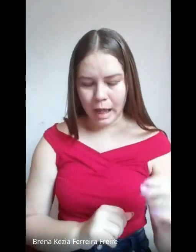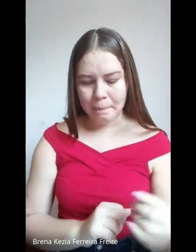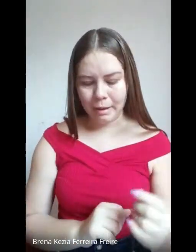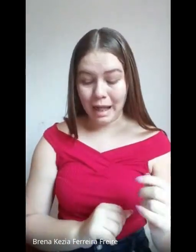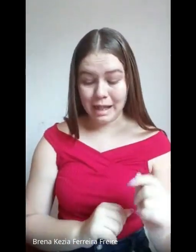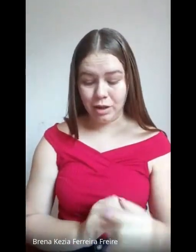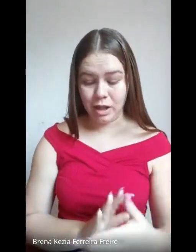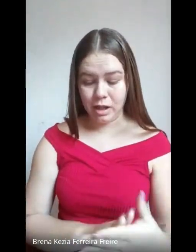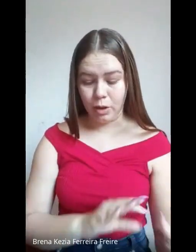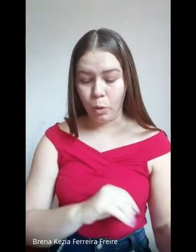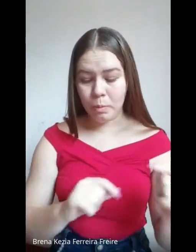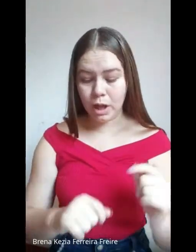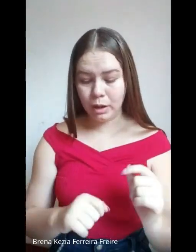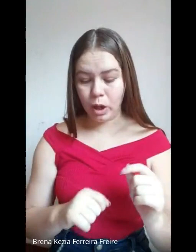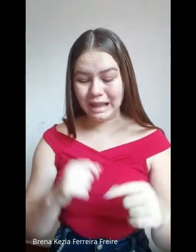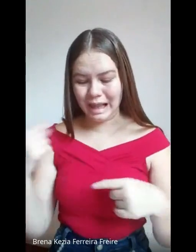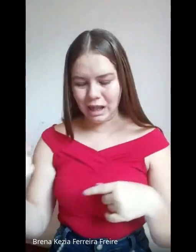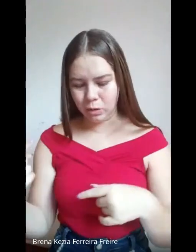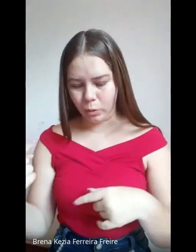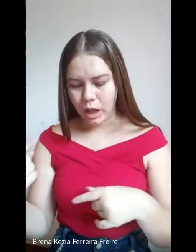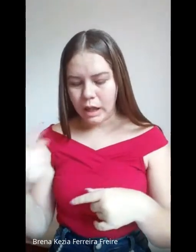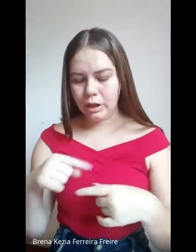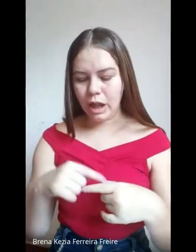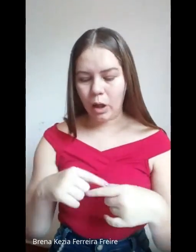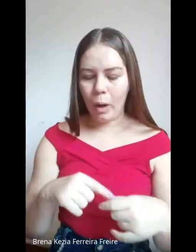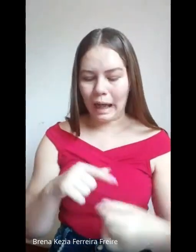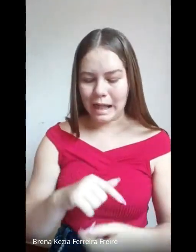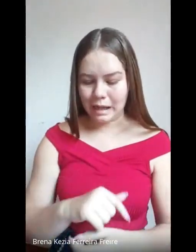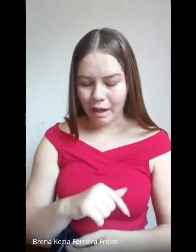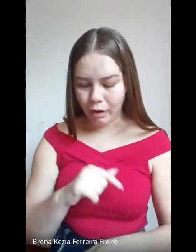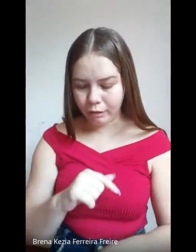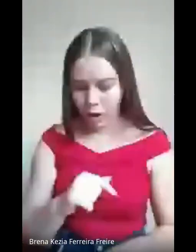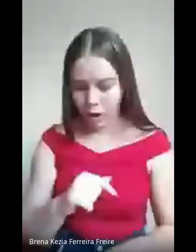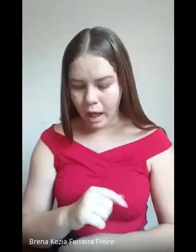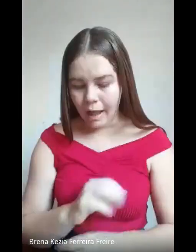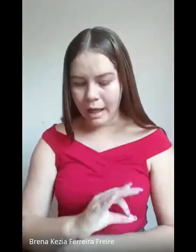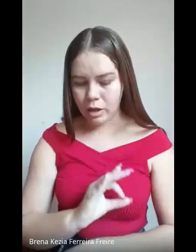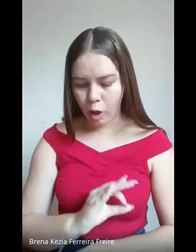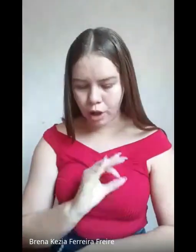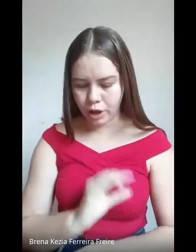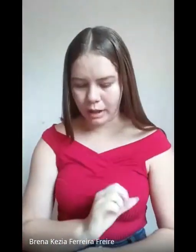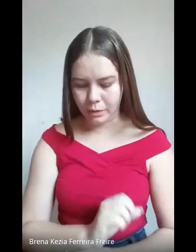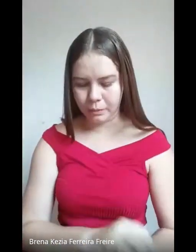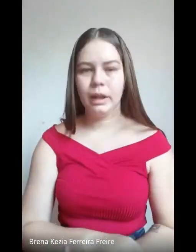Na setinha assim, o menino andou tanto que chegou à casa da vovó escorchado. E